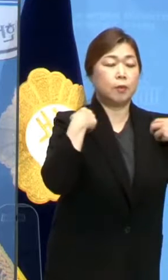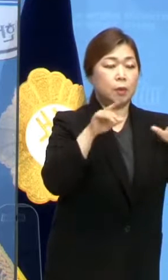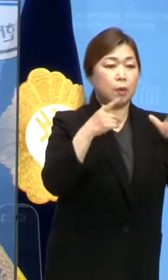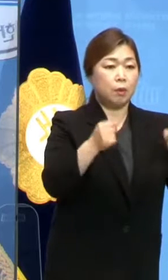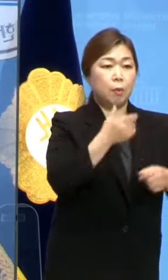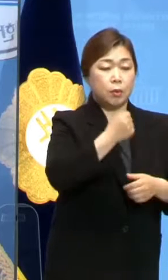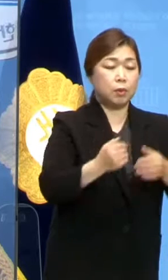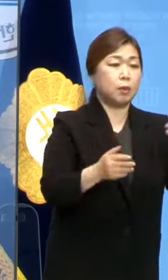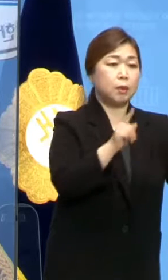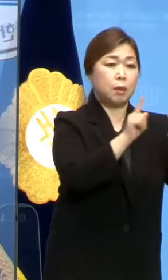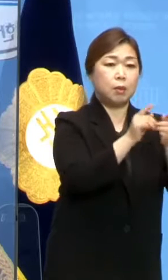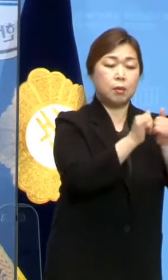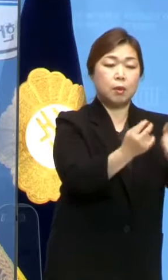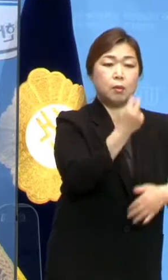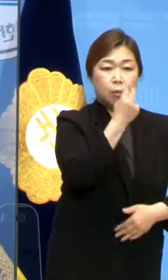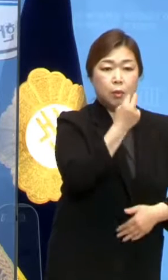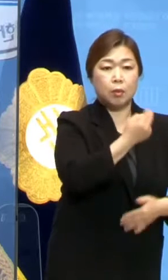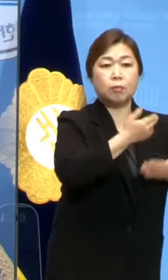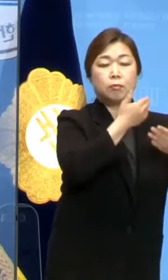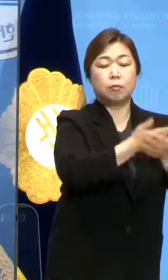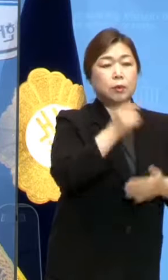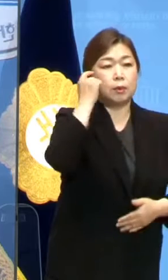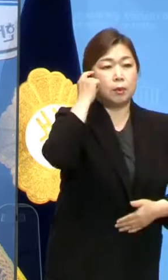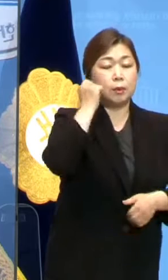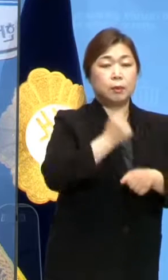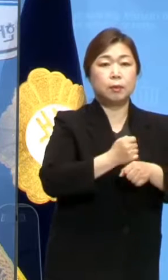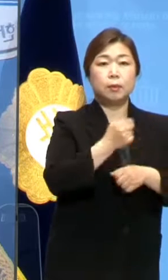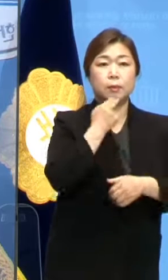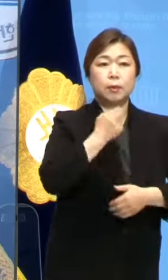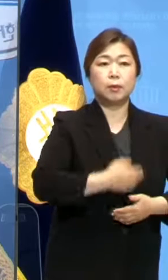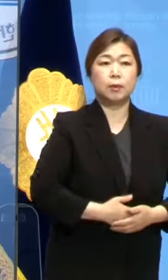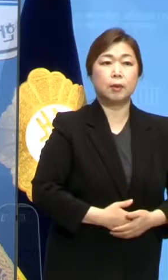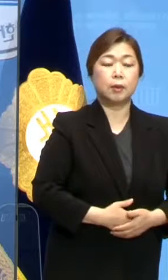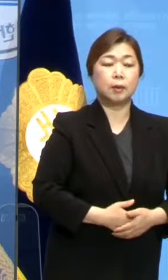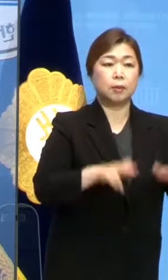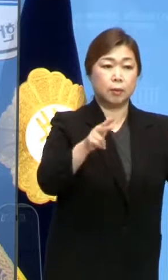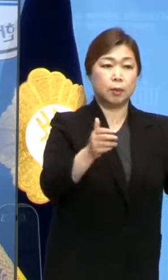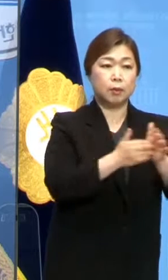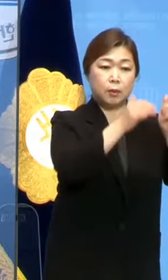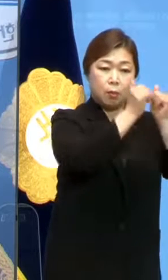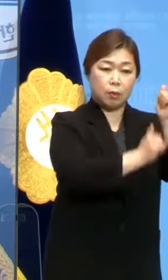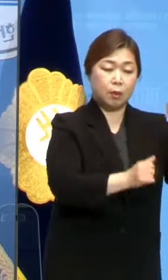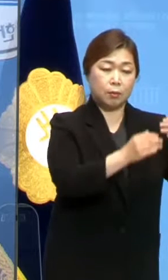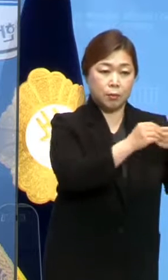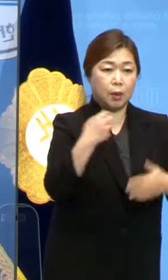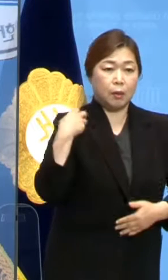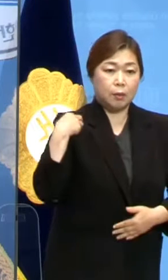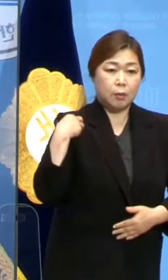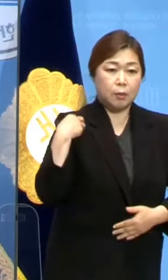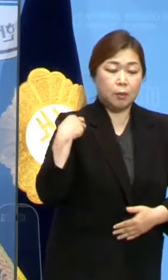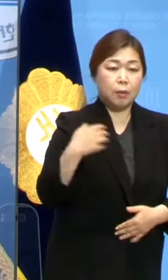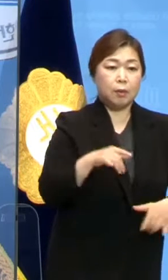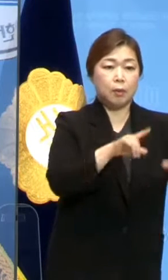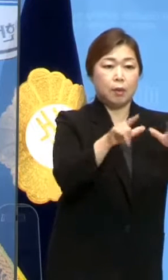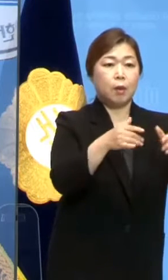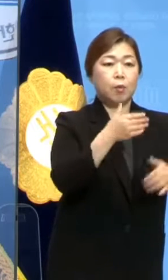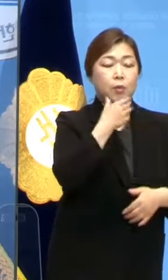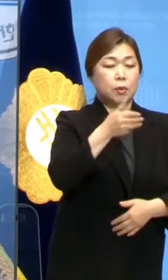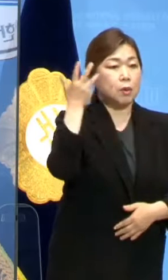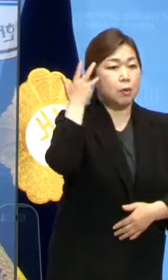복지 대상자의 생명을 귀히 여기지 않고 이제까지 역사를 이끌어온 사회복지 철학을 짓밟아